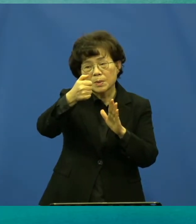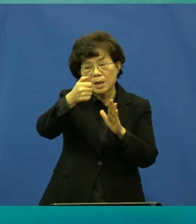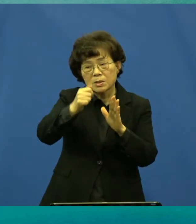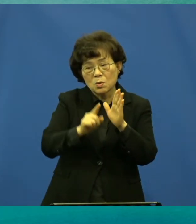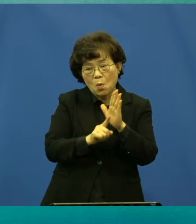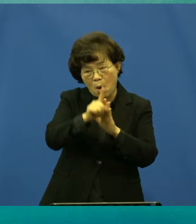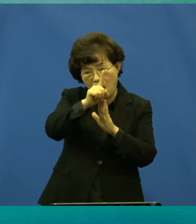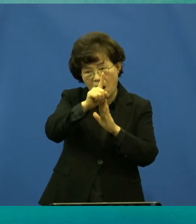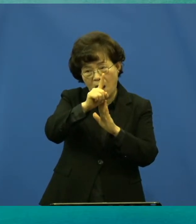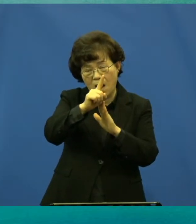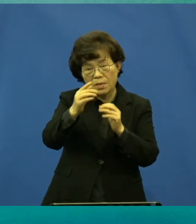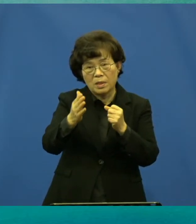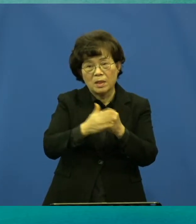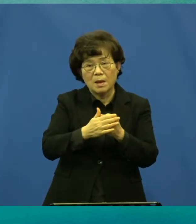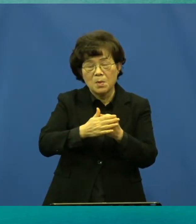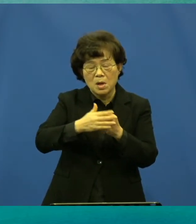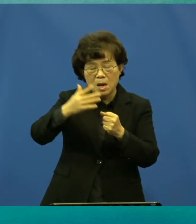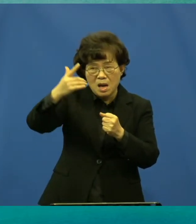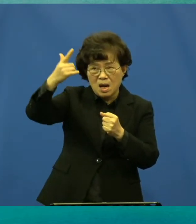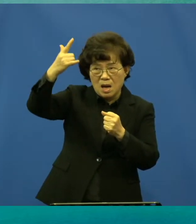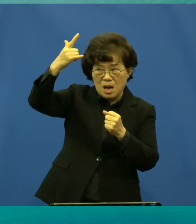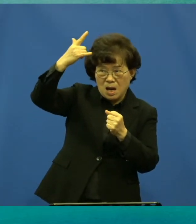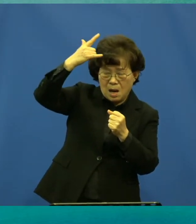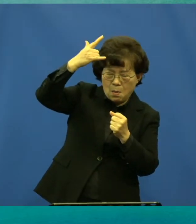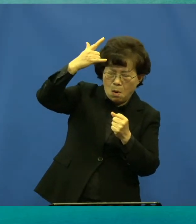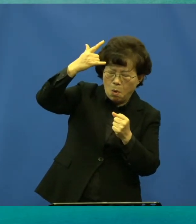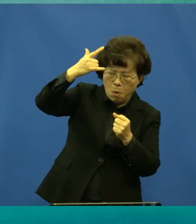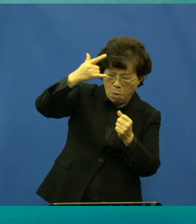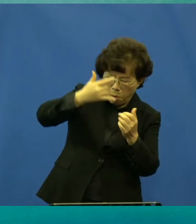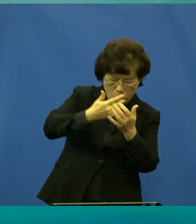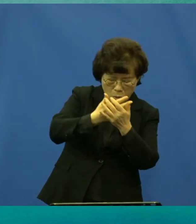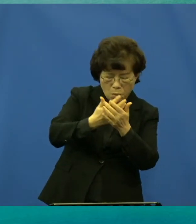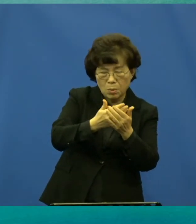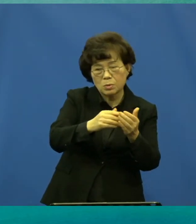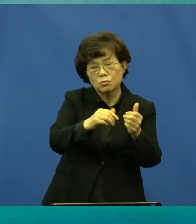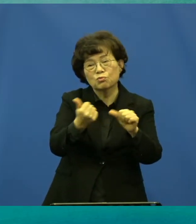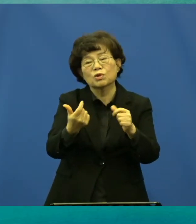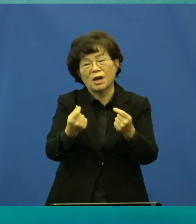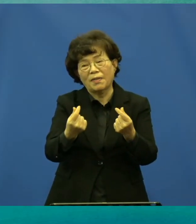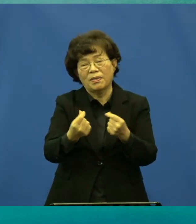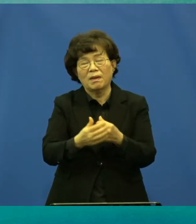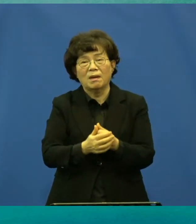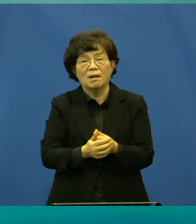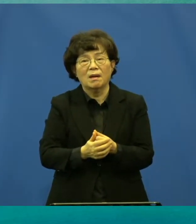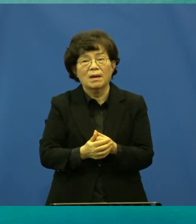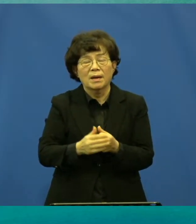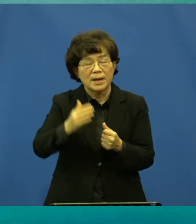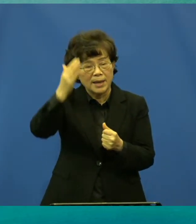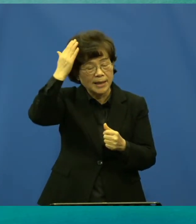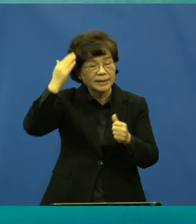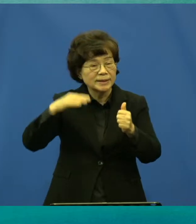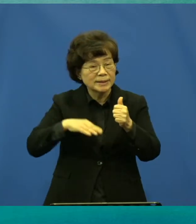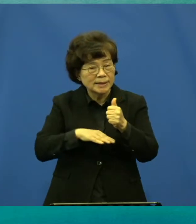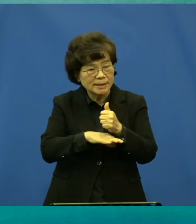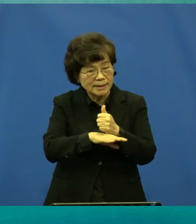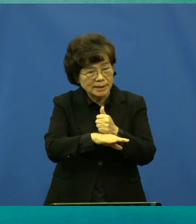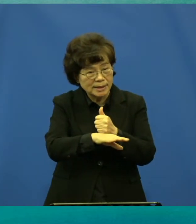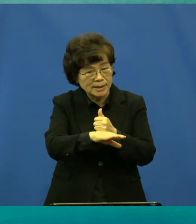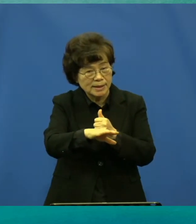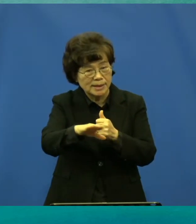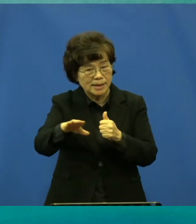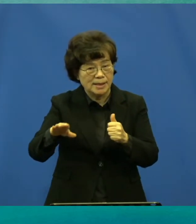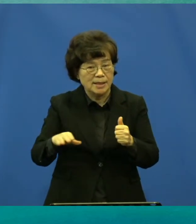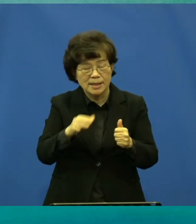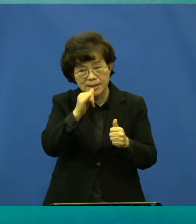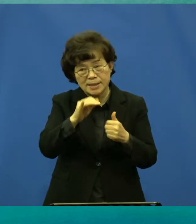그러니까 뭐 썬번 그냥 타버리는 거죠. 그런 곳에 이 그늘이